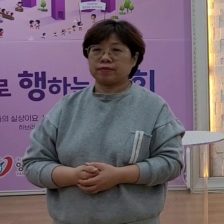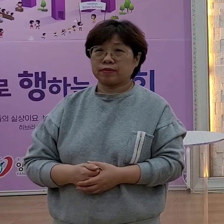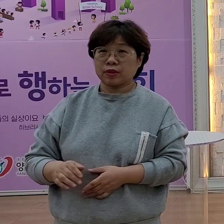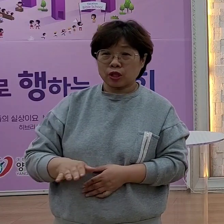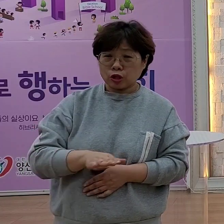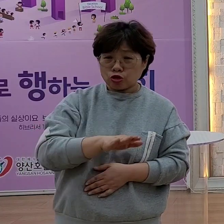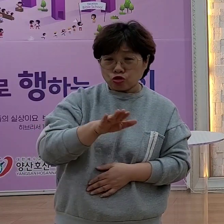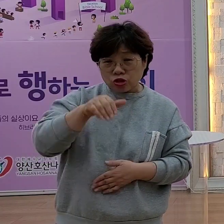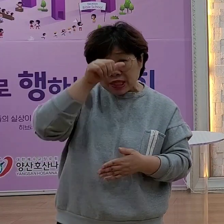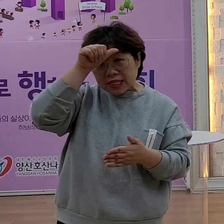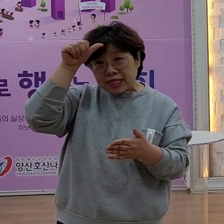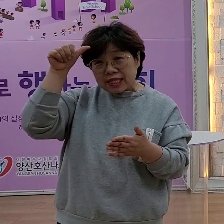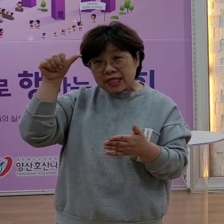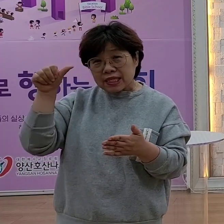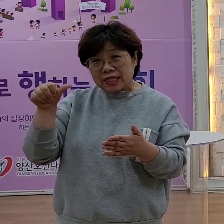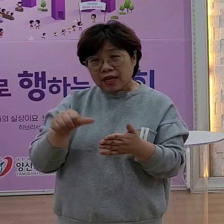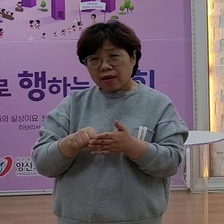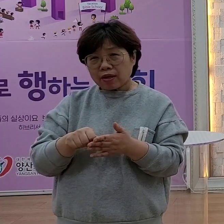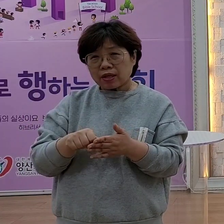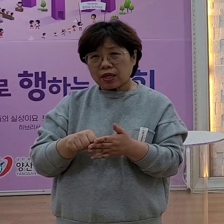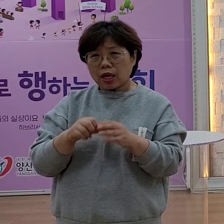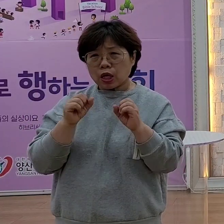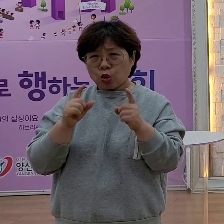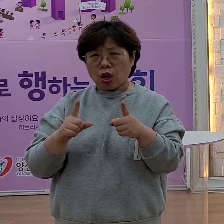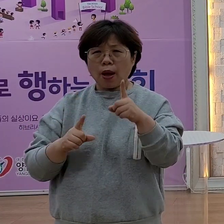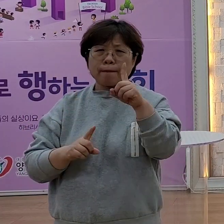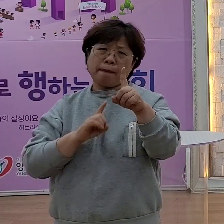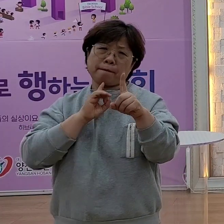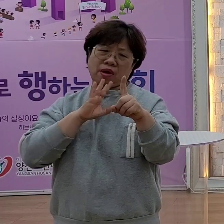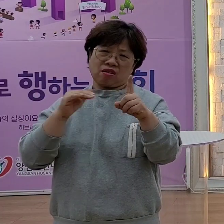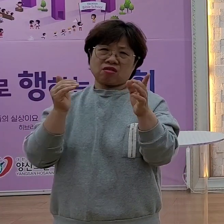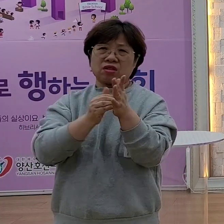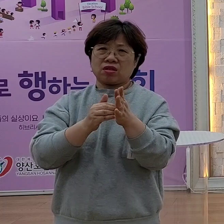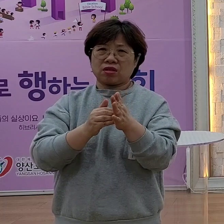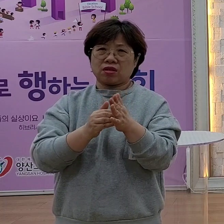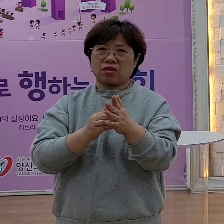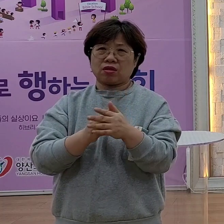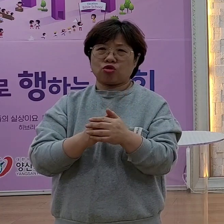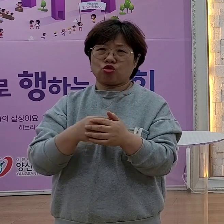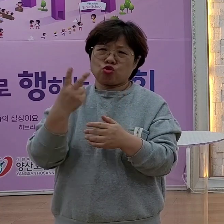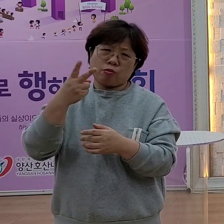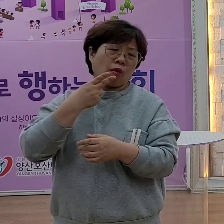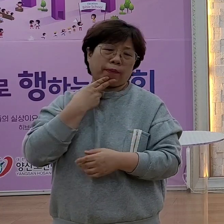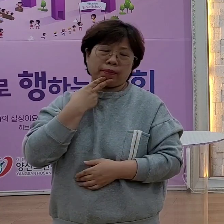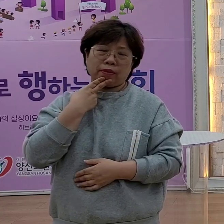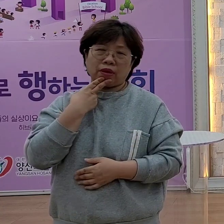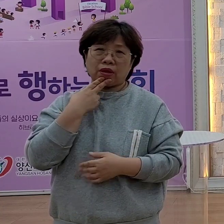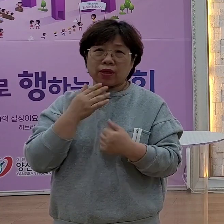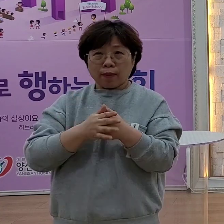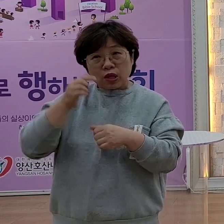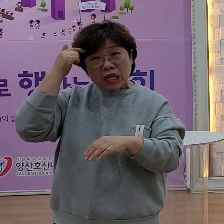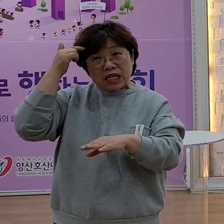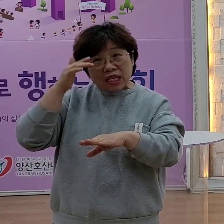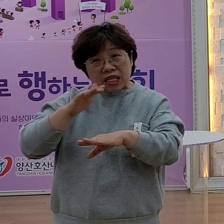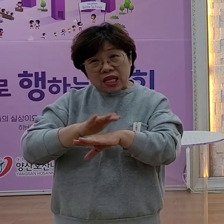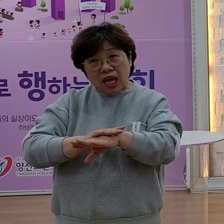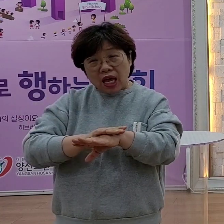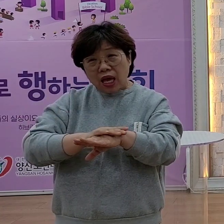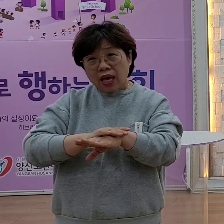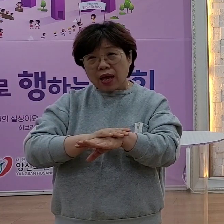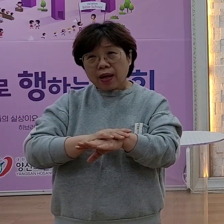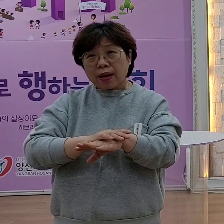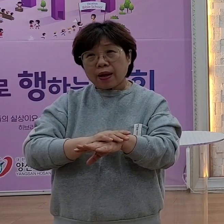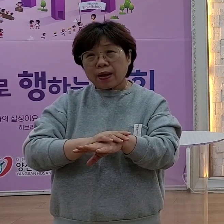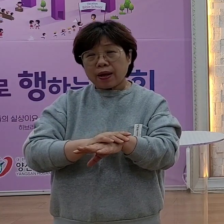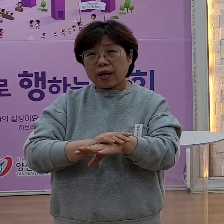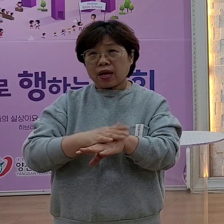우리 인생은 한 번밖에 살지 않기 때문에 정말 지혜롭게 잘 살아야